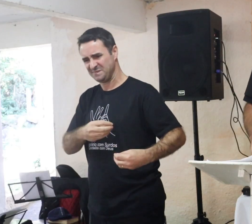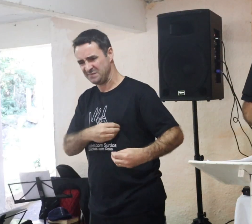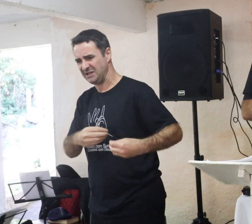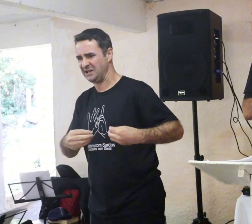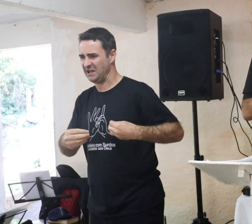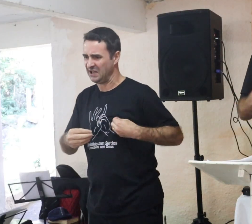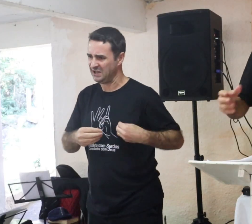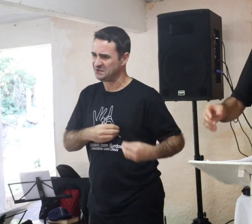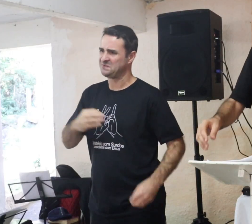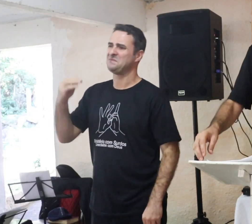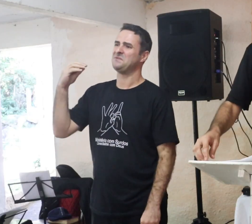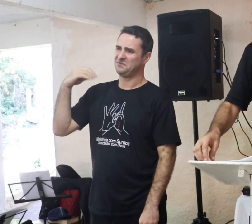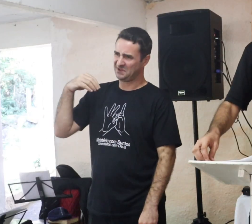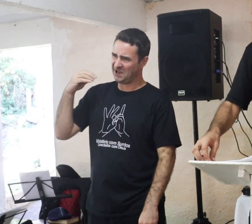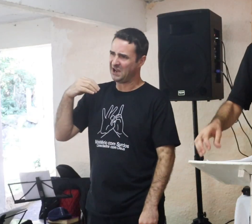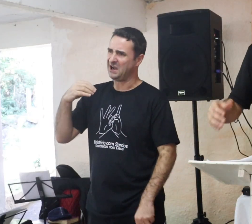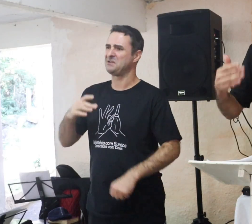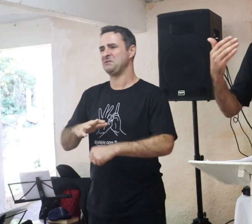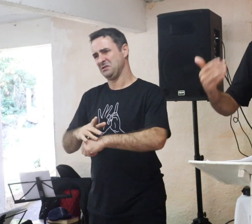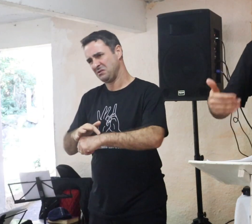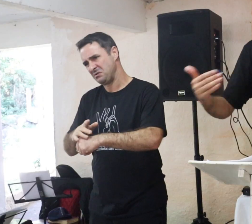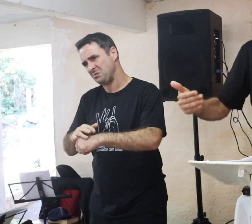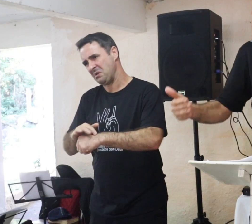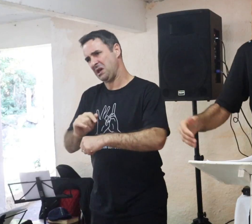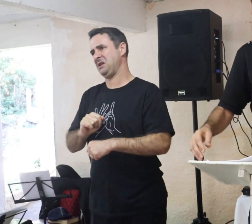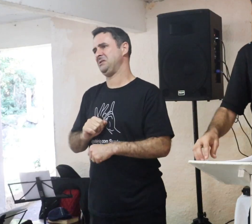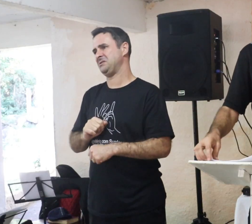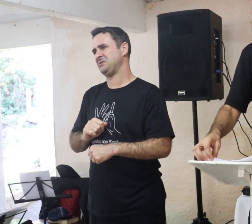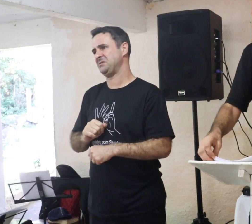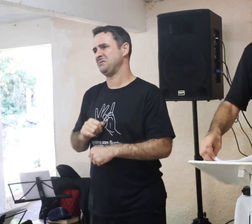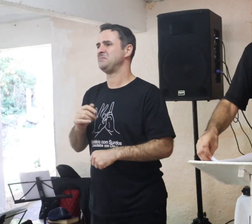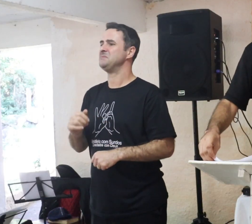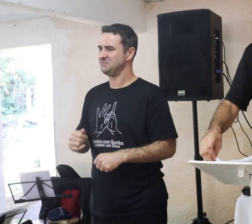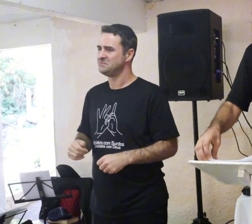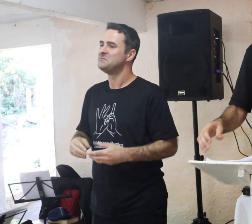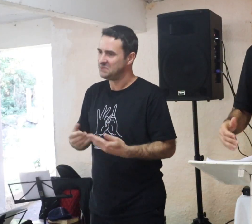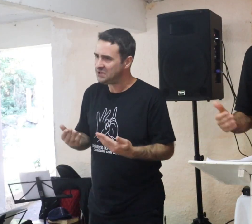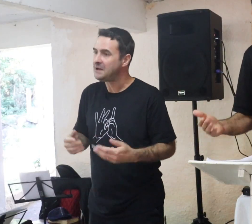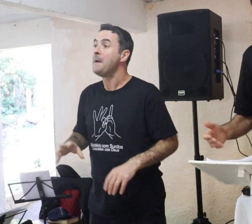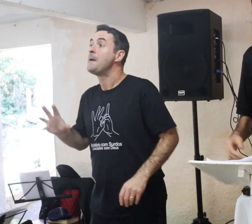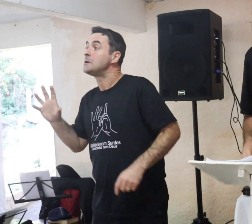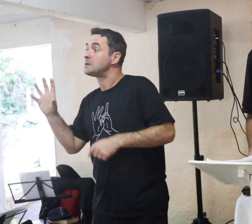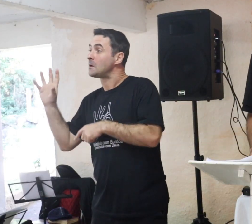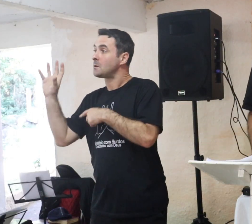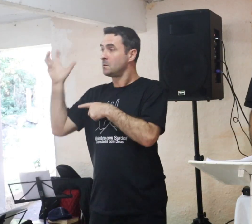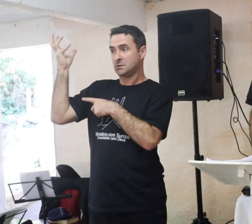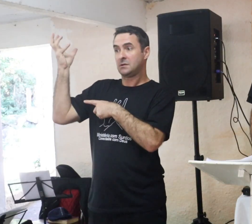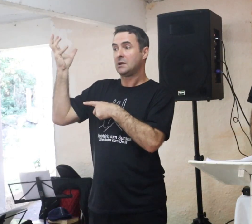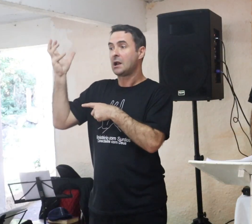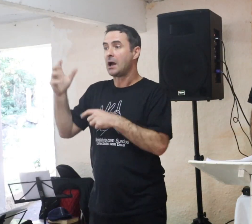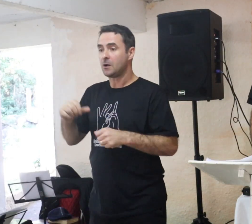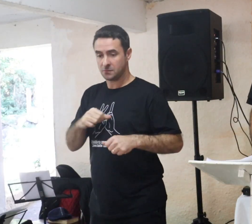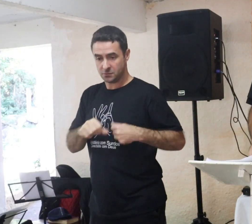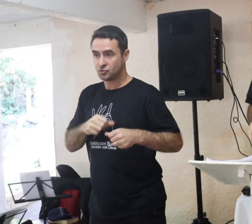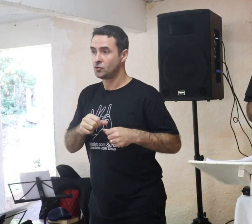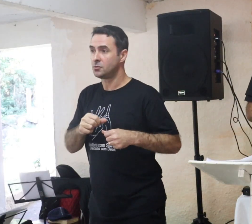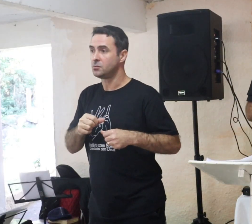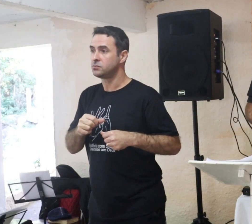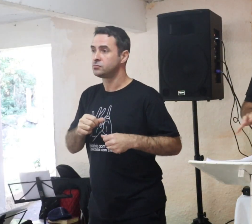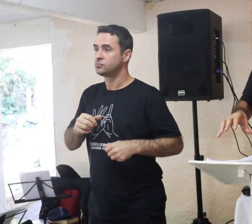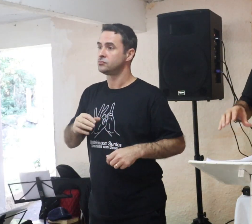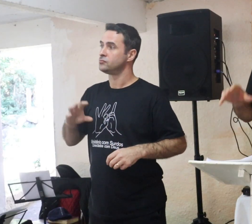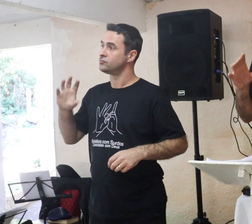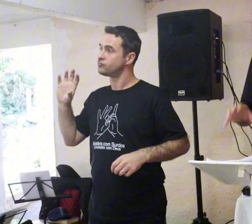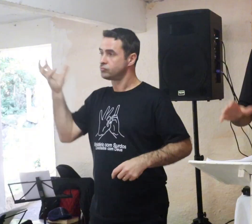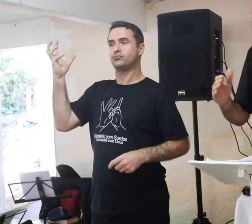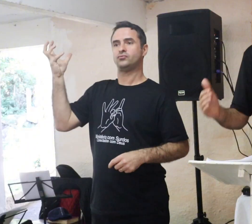Essa transformação, ela acontecerá de maneira instantânea. Ele está dizendo, olha,